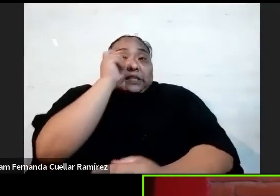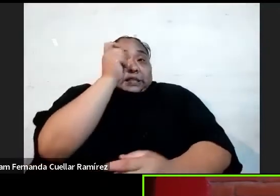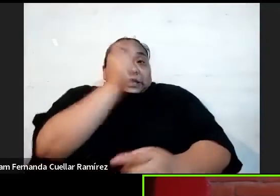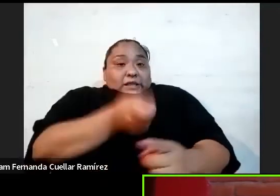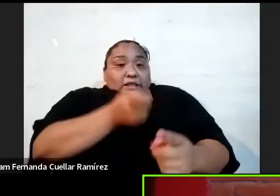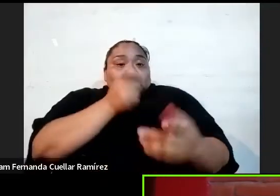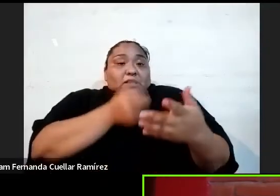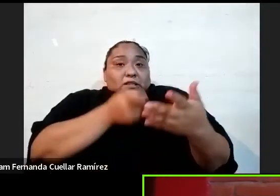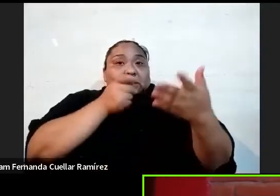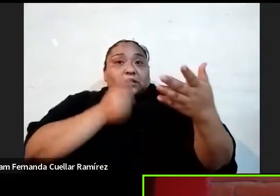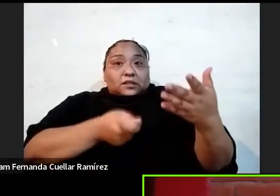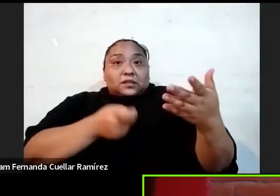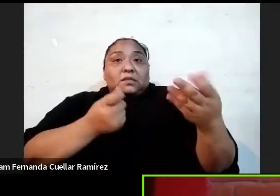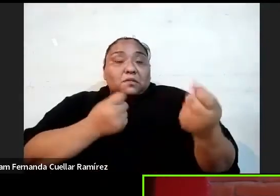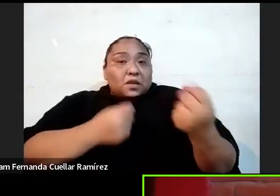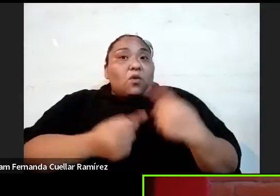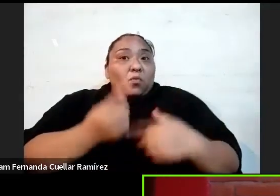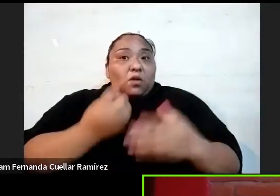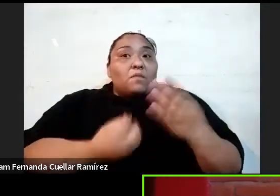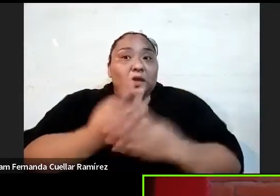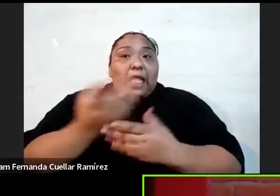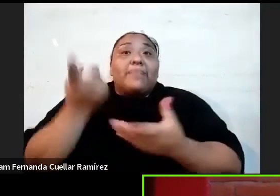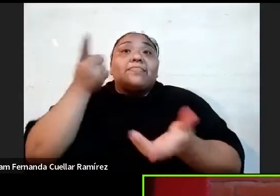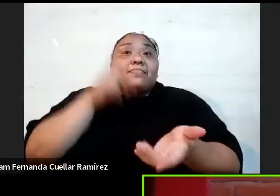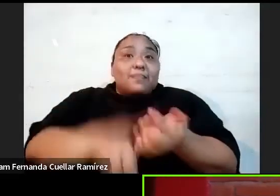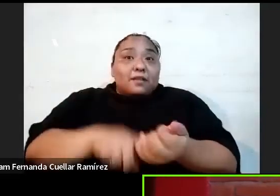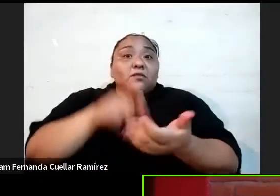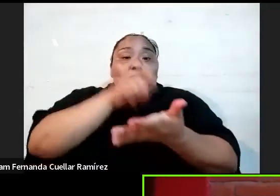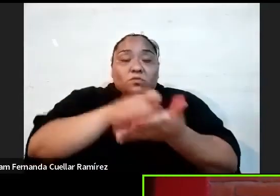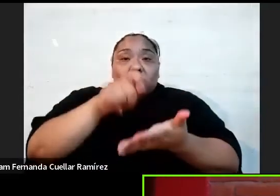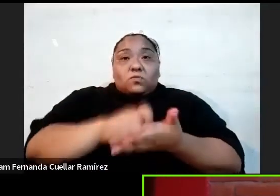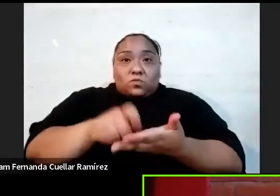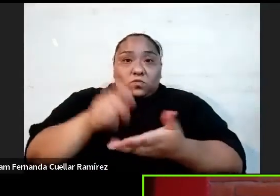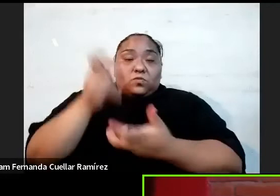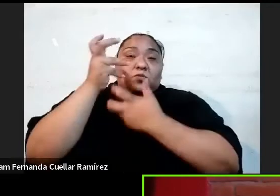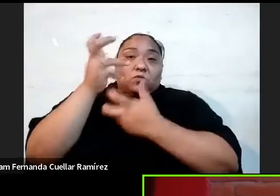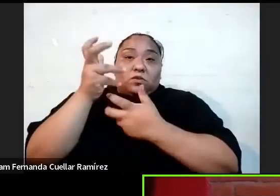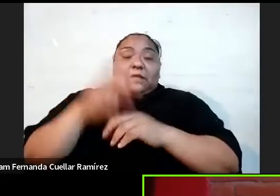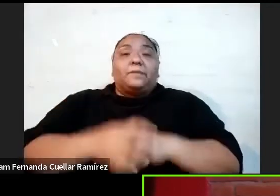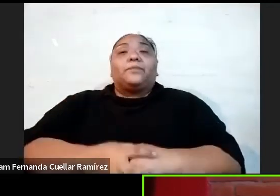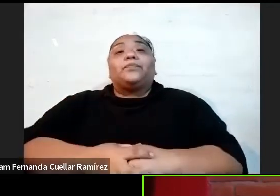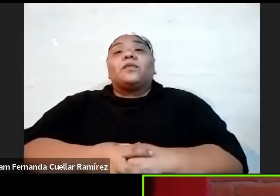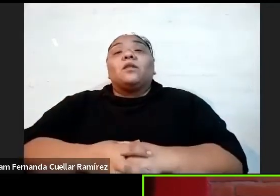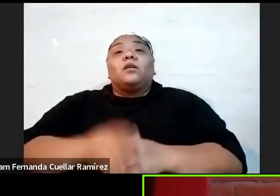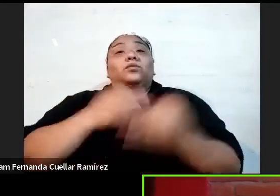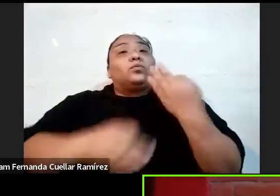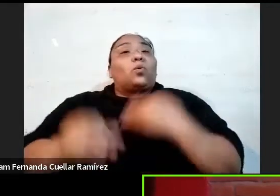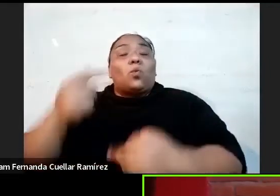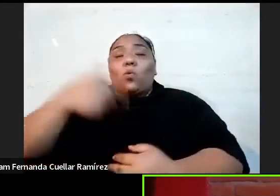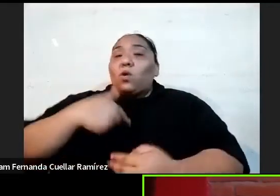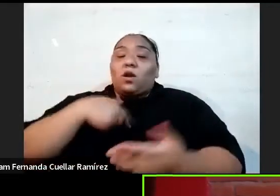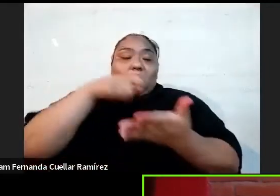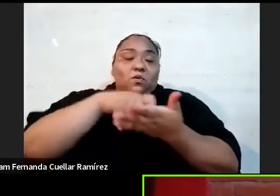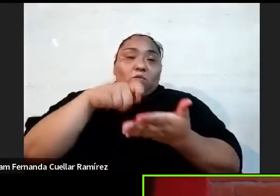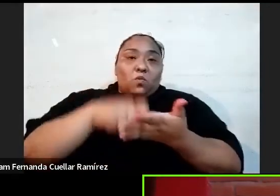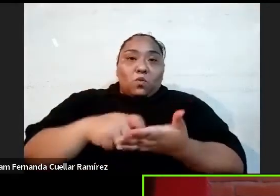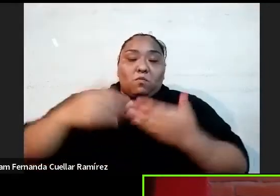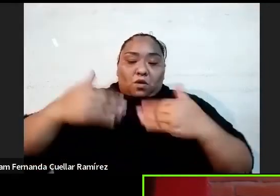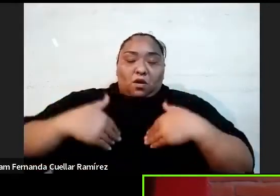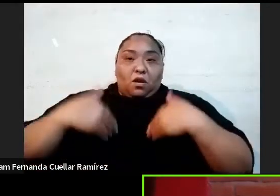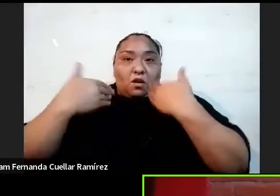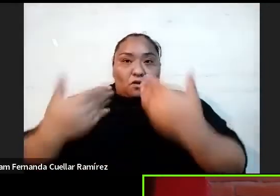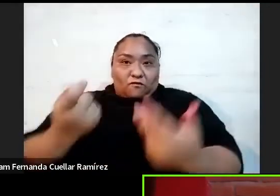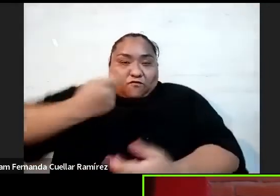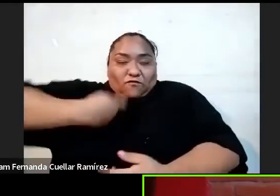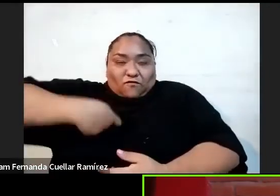el texto. Y justamente hablo en mis textos en cuanto a lo confesional, en que es